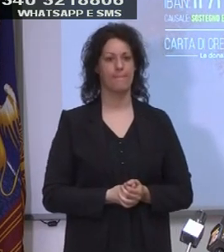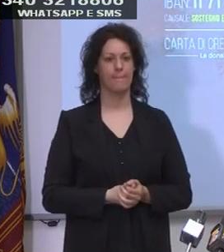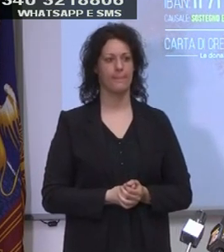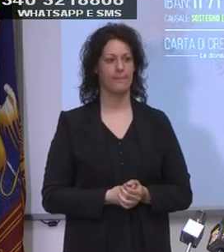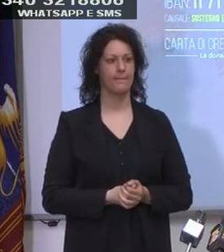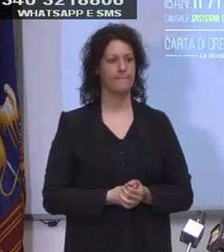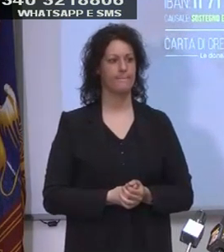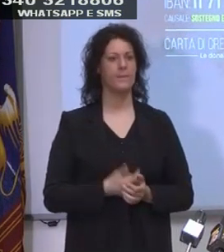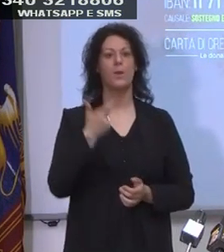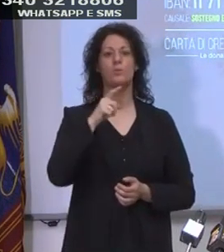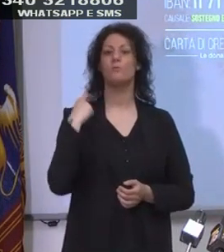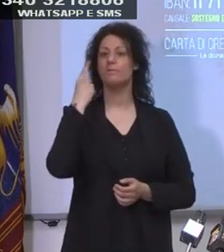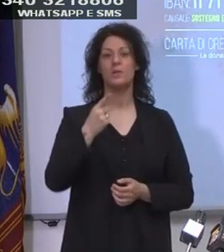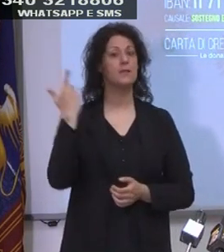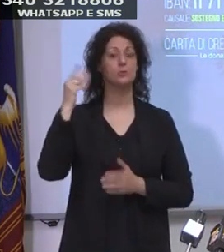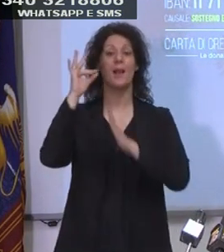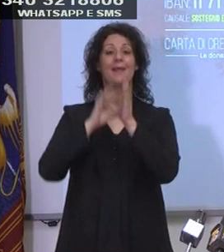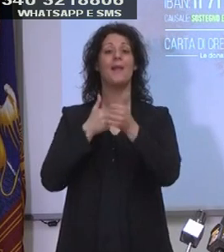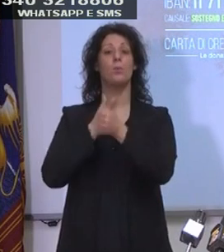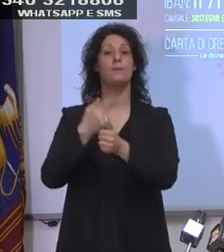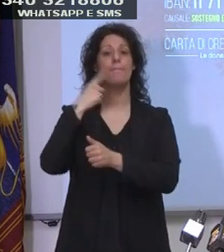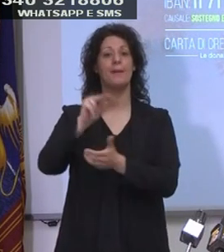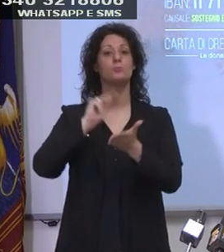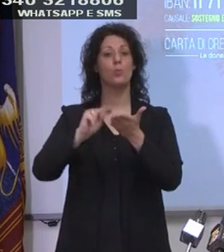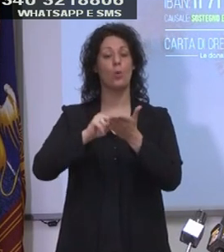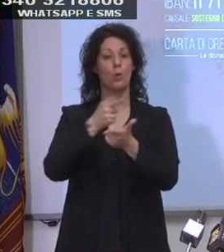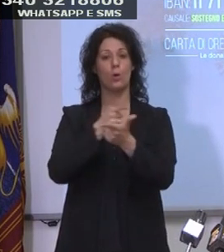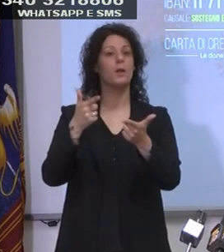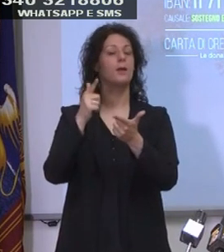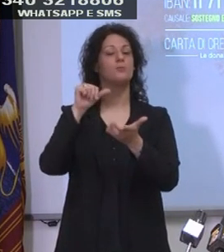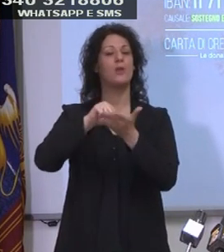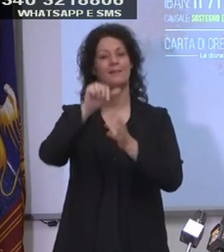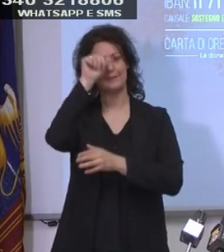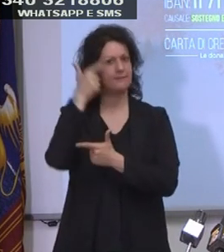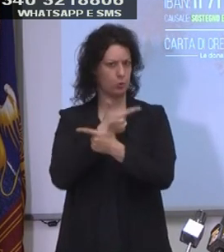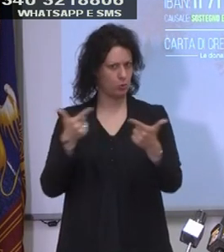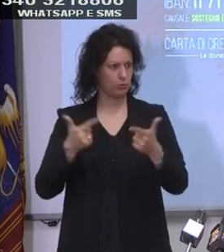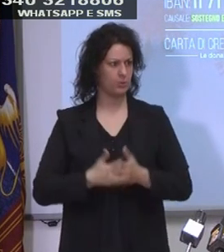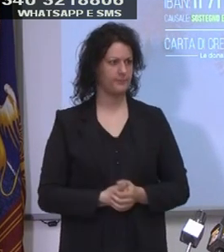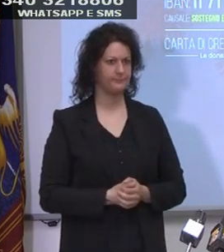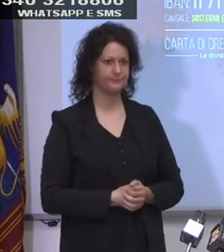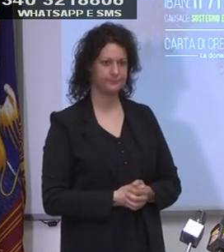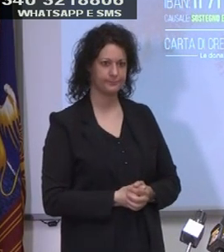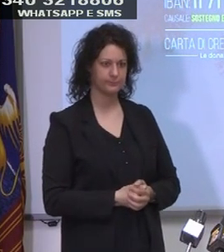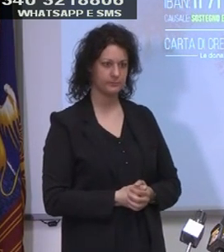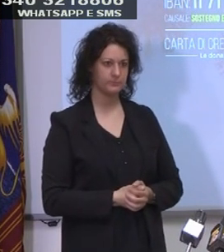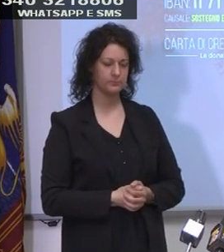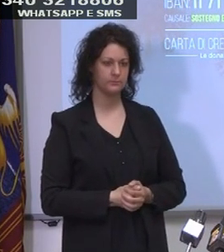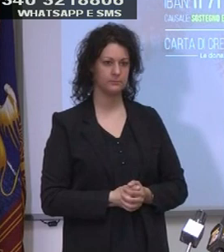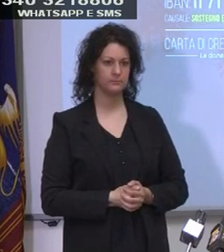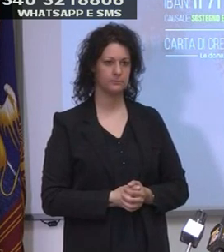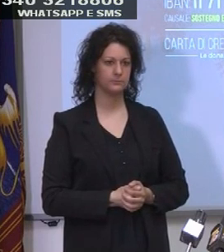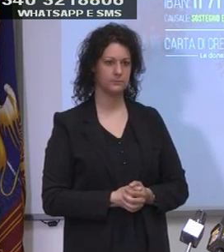No. Io avrei 13 domande in coro. Vogliamo fare la congiunzione? Finisci l'altra, poi